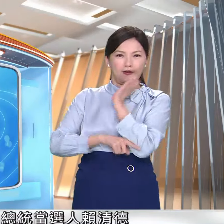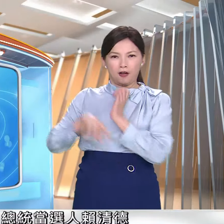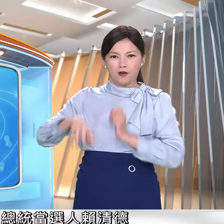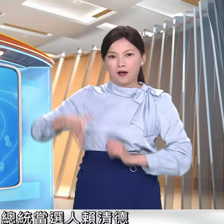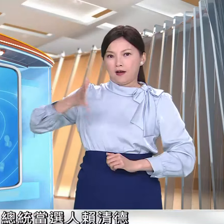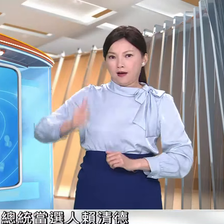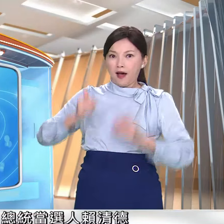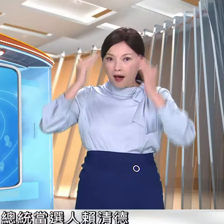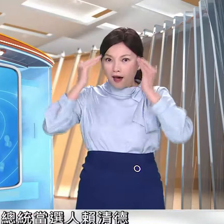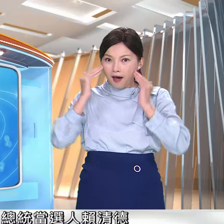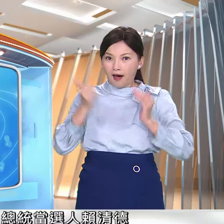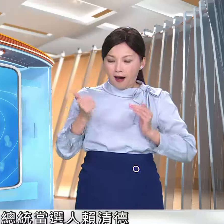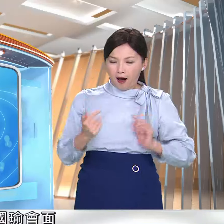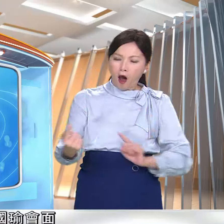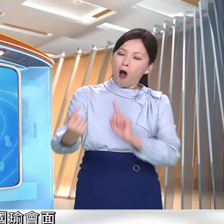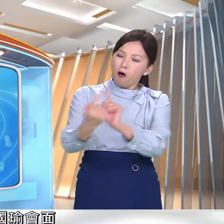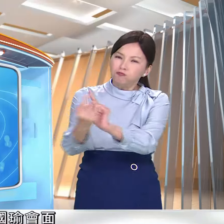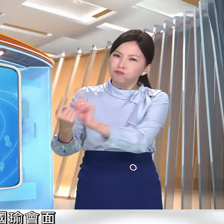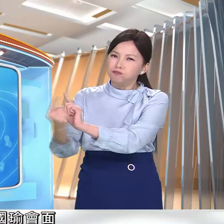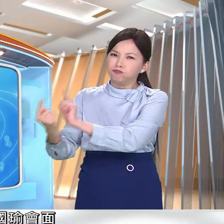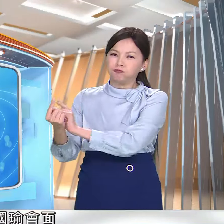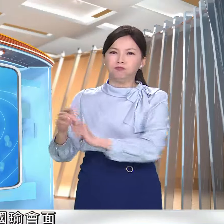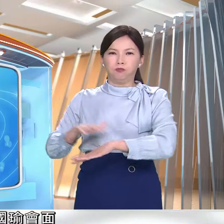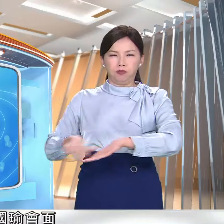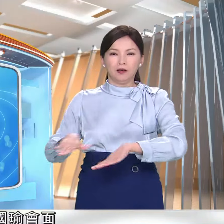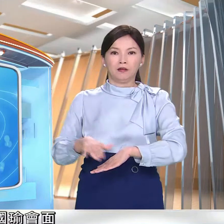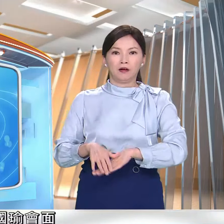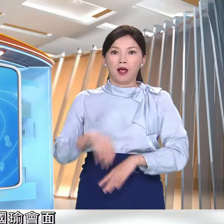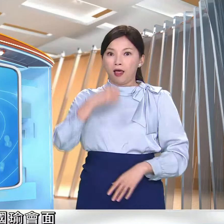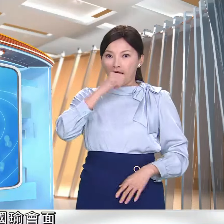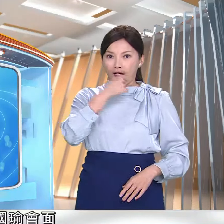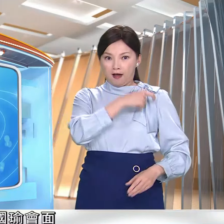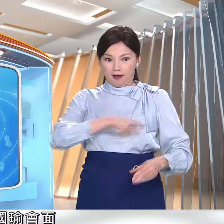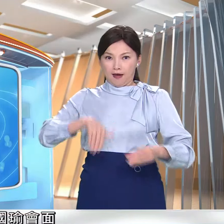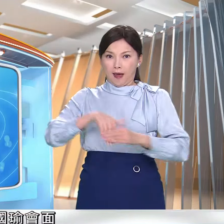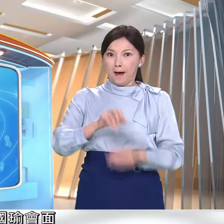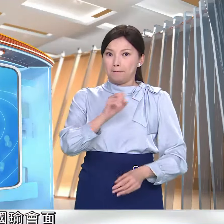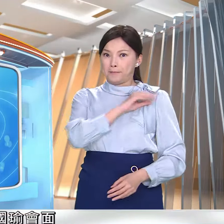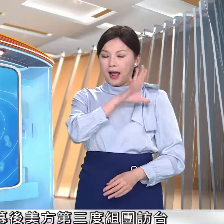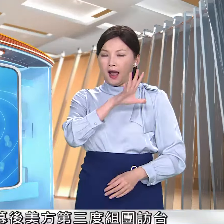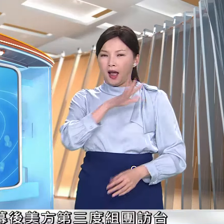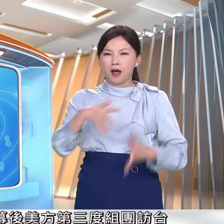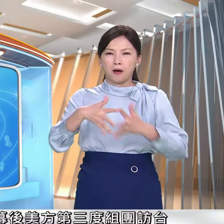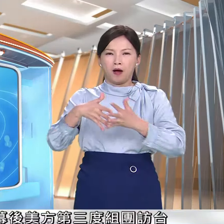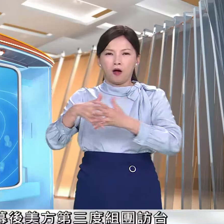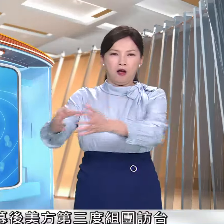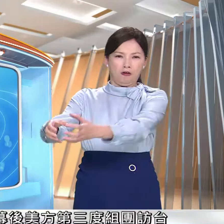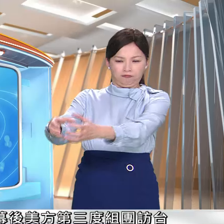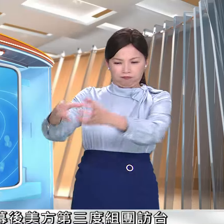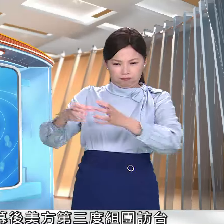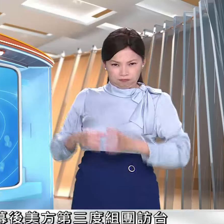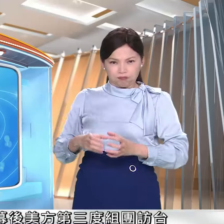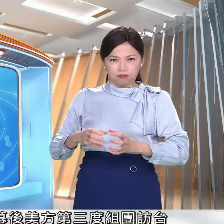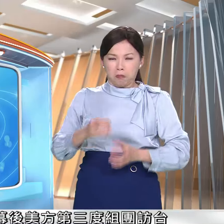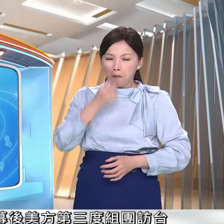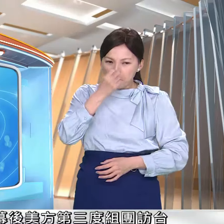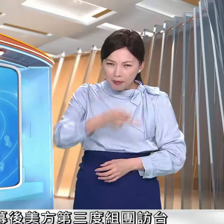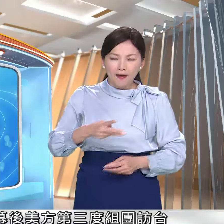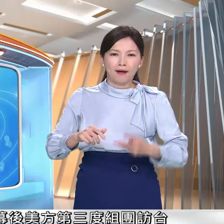清德以及立法院长韩国瑜会面，这是台湾大选落幕后美方第三度组团